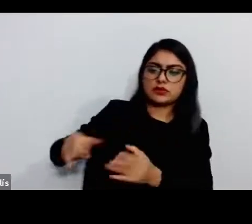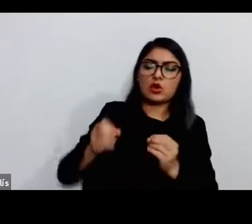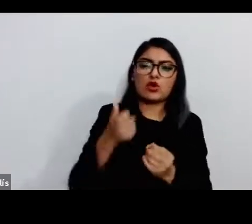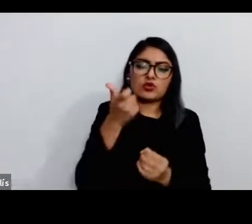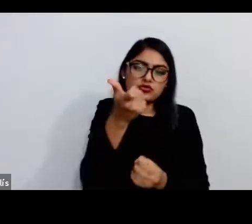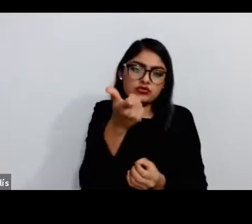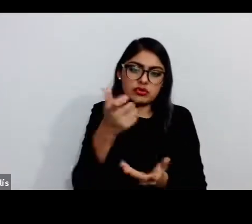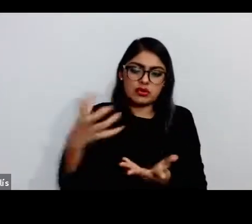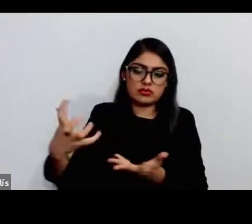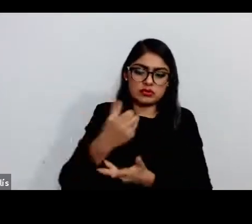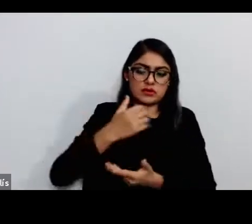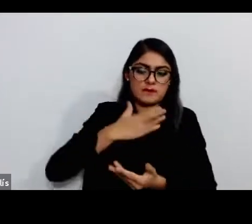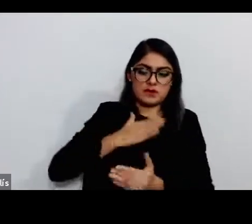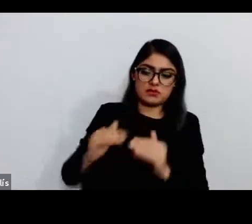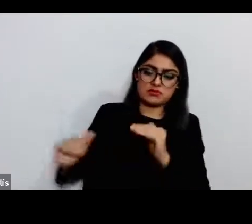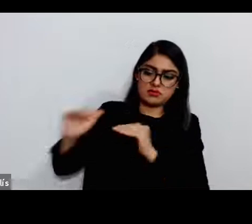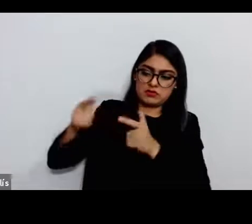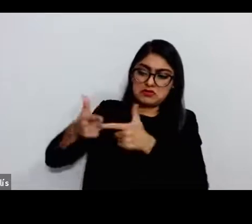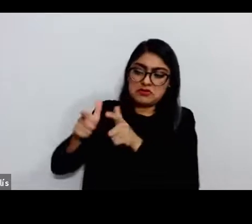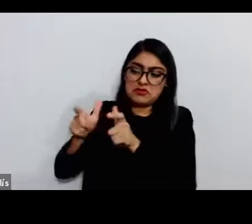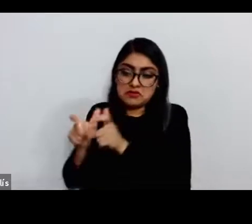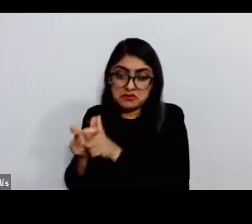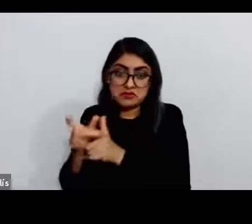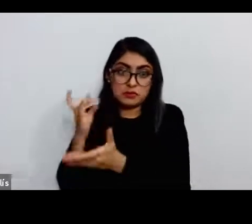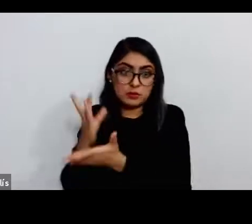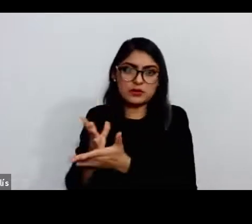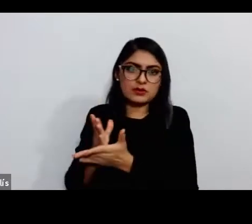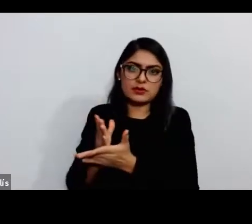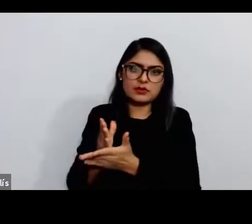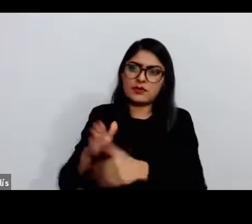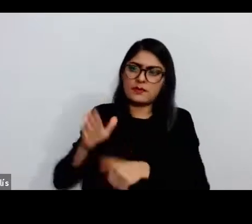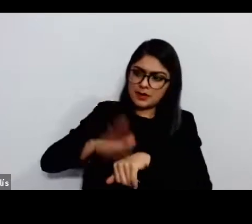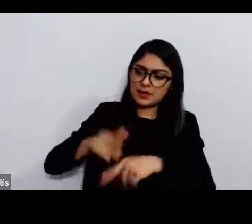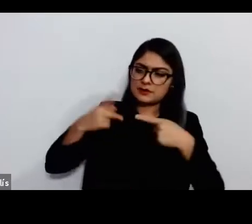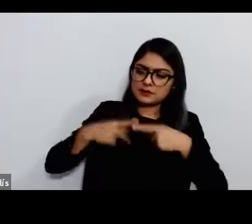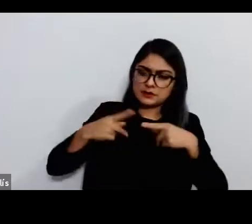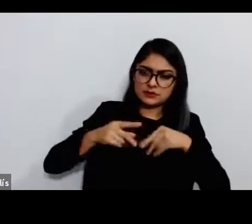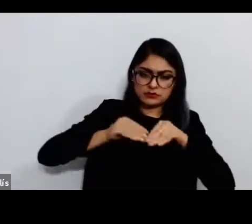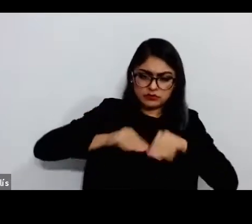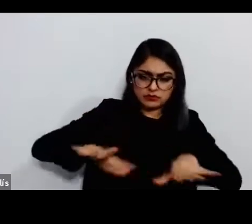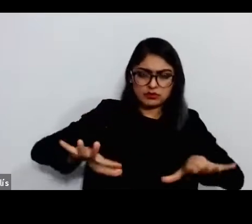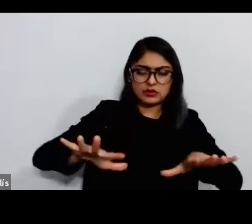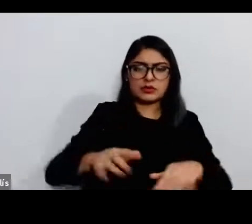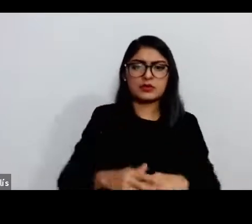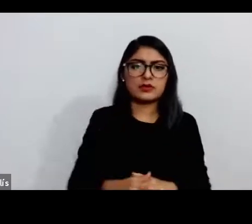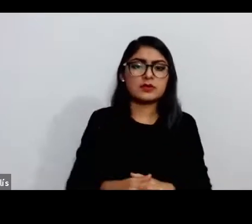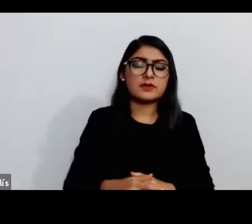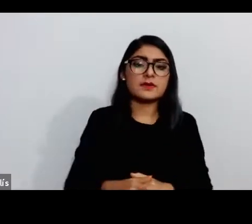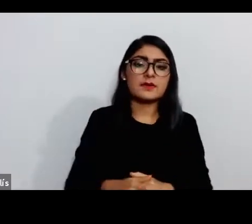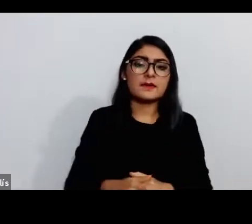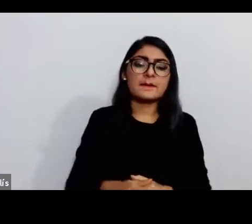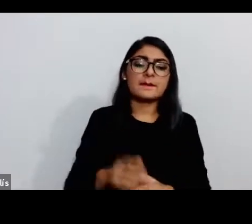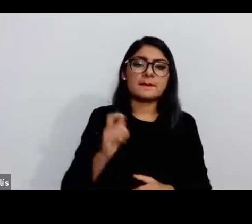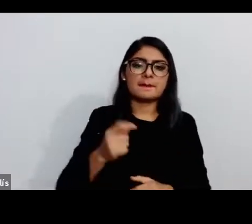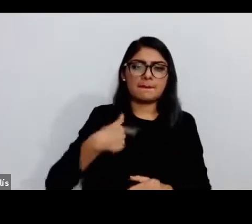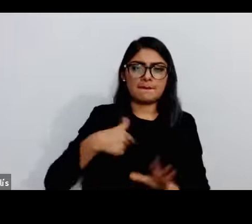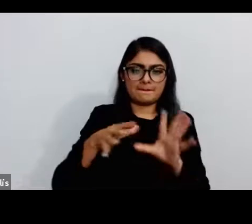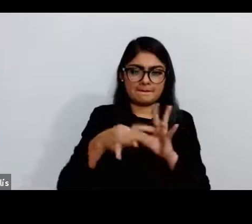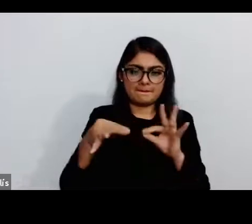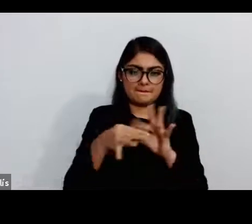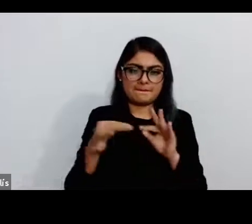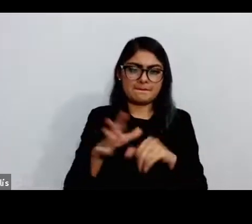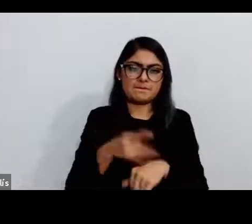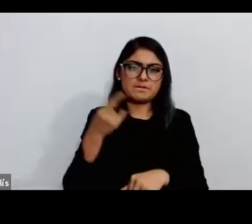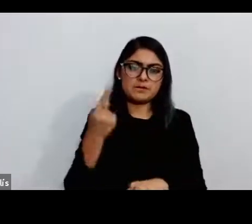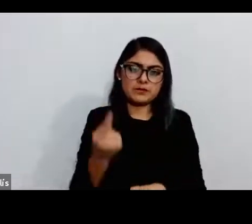digo que la Constitución del 17 es la pionera porque, digamos, en muchos ámbitos